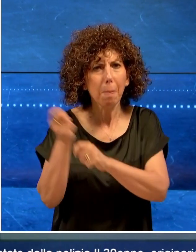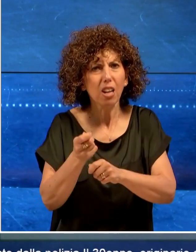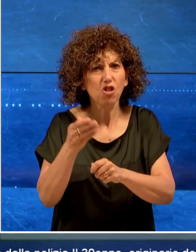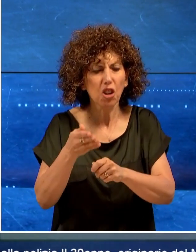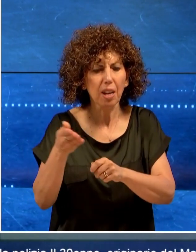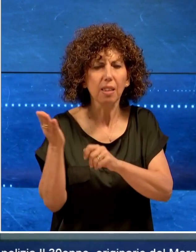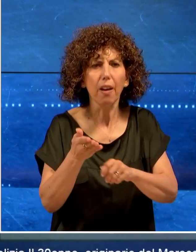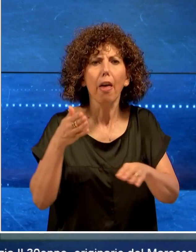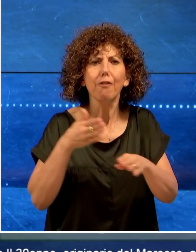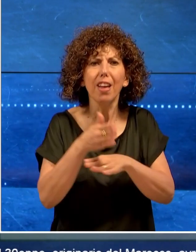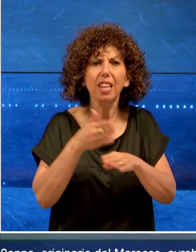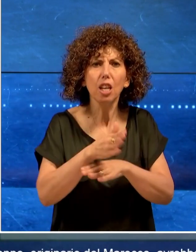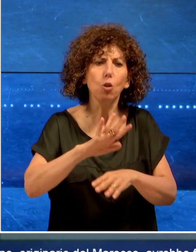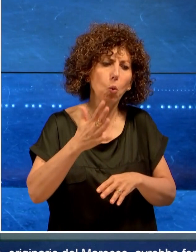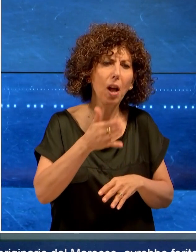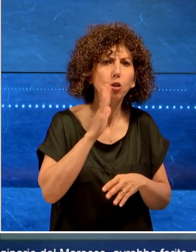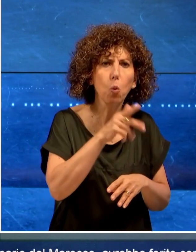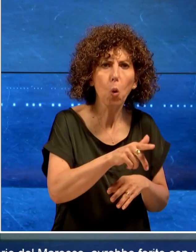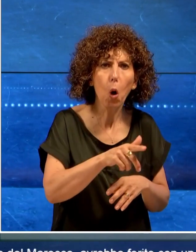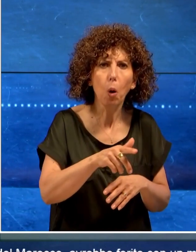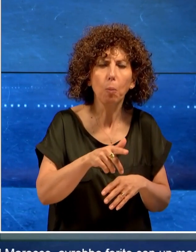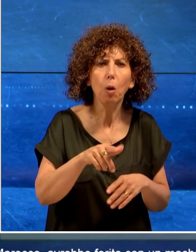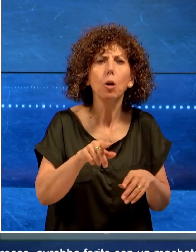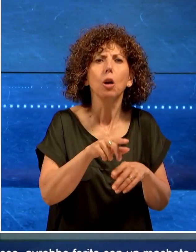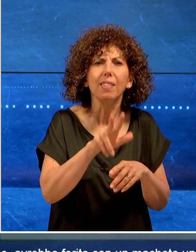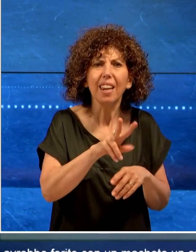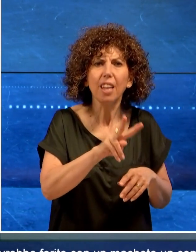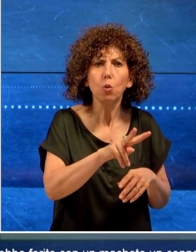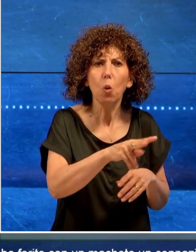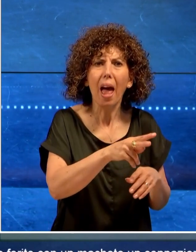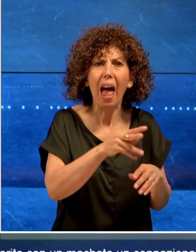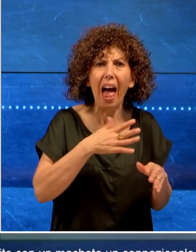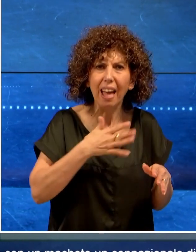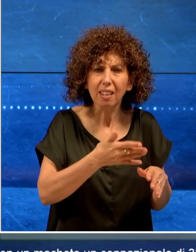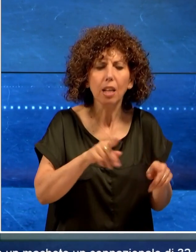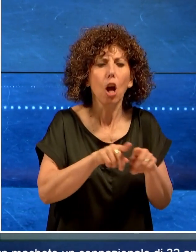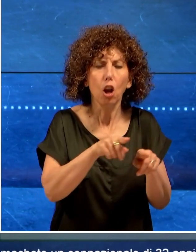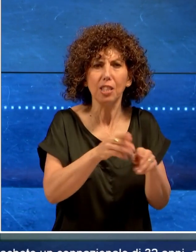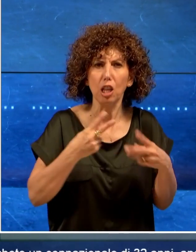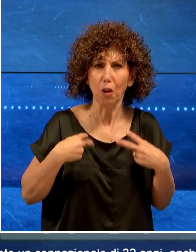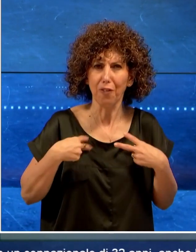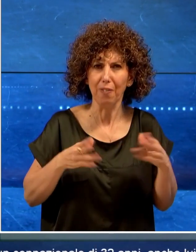un connazionale di 32 anni anche lui ospitato nella stessa